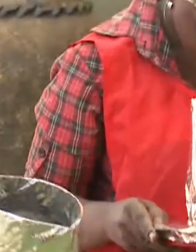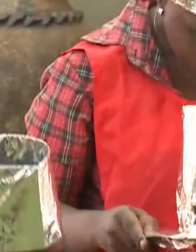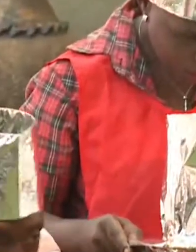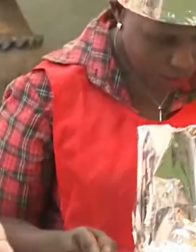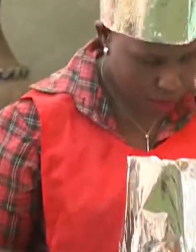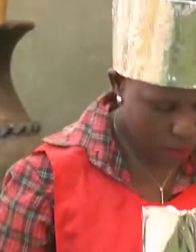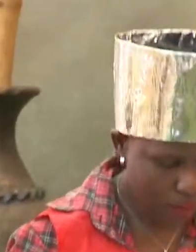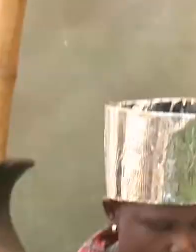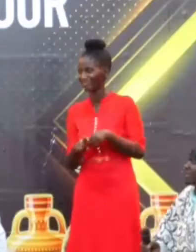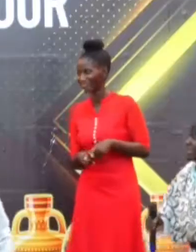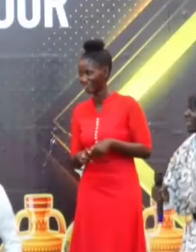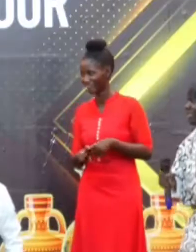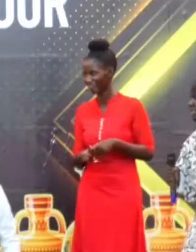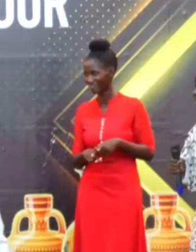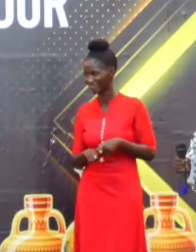emwemwemwemwenjakuba mulamu